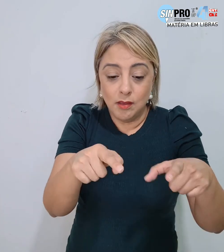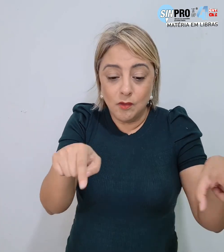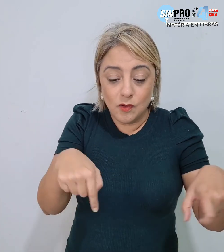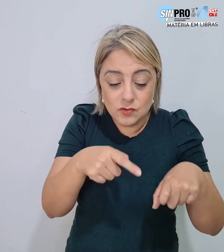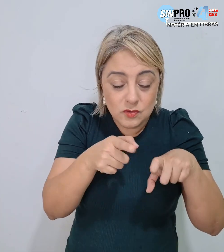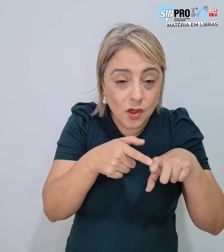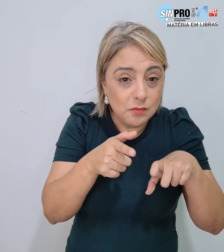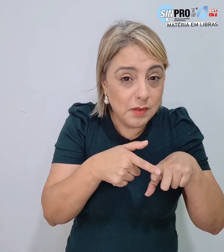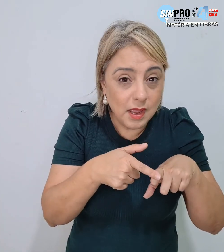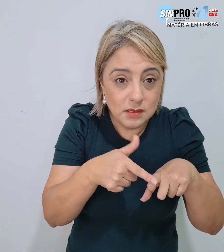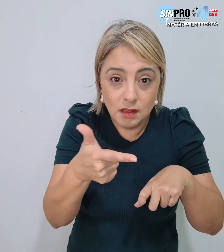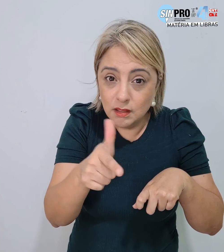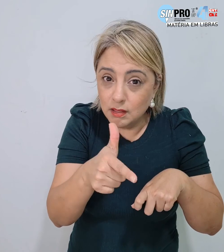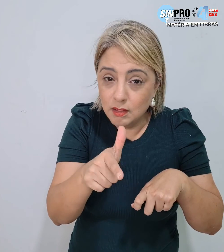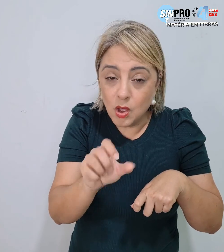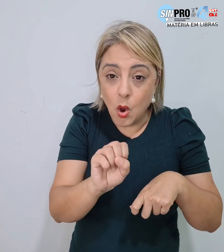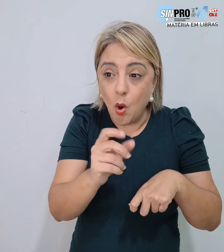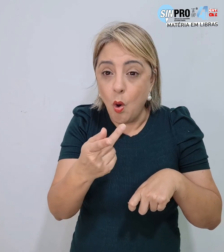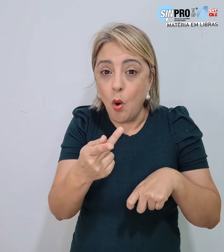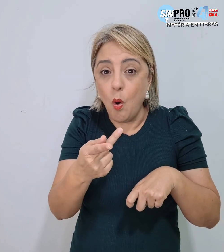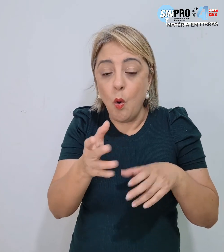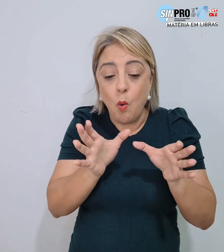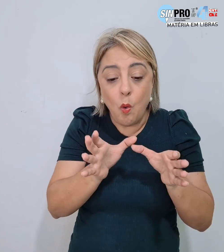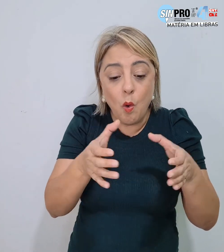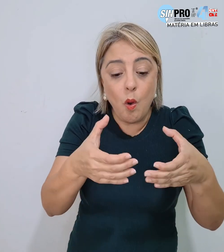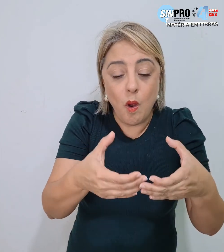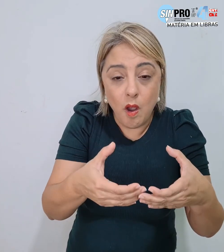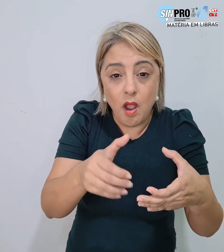médico o ou ambulatório